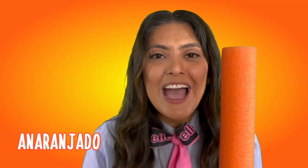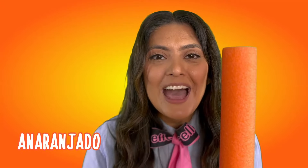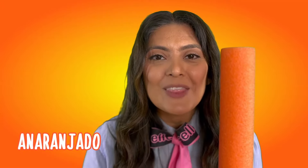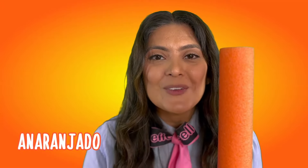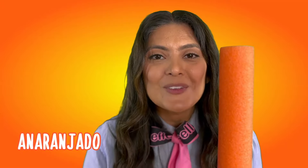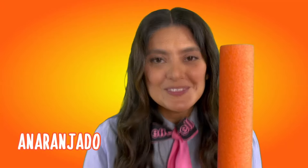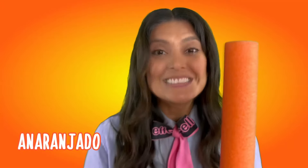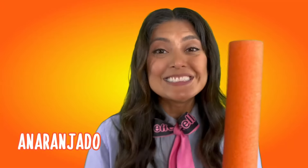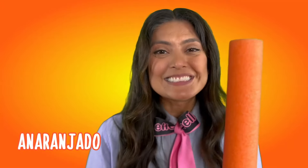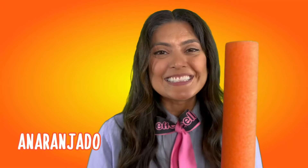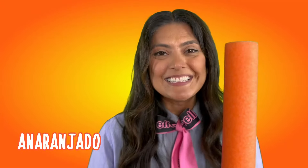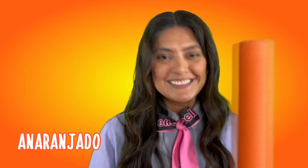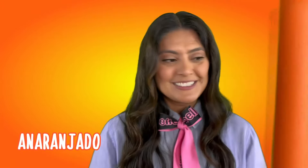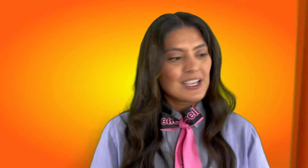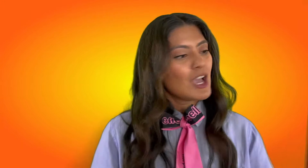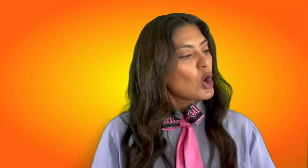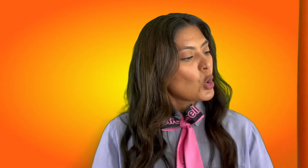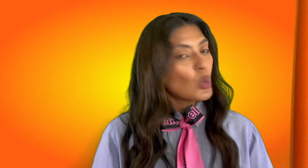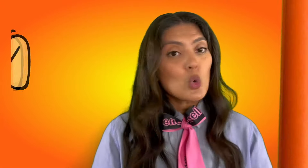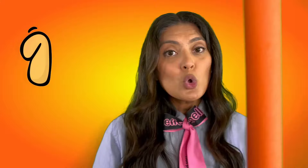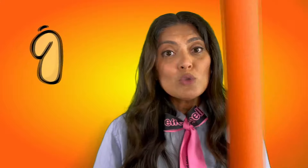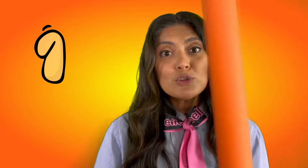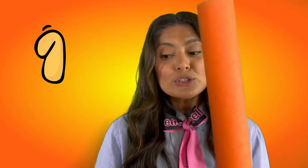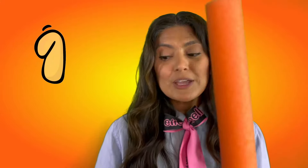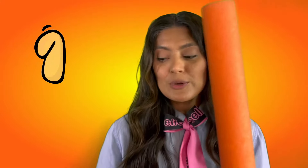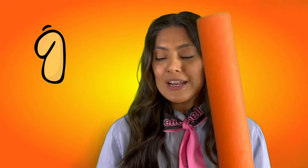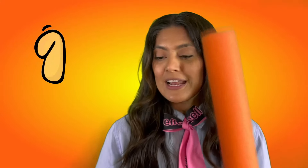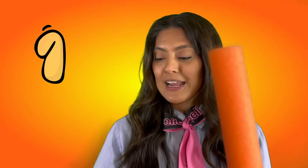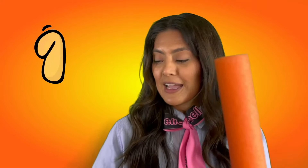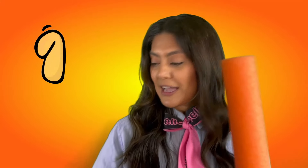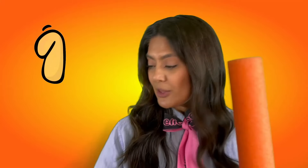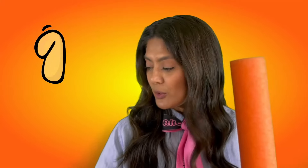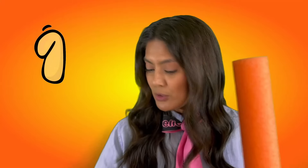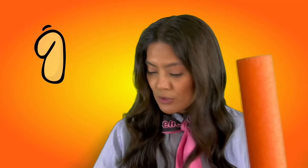Anaranjado. Sí. Un flotador anaranjado.